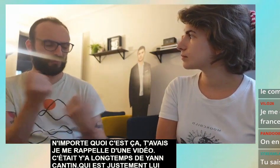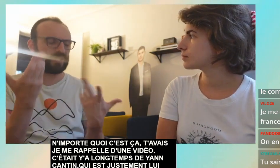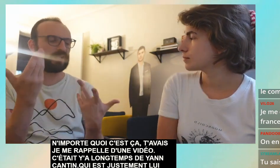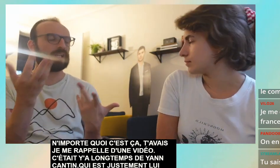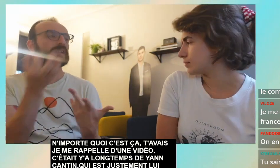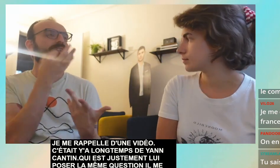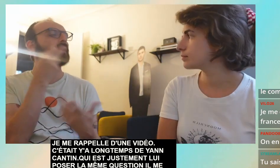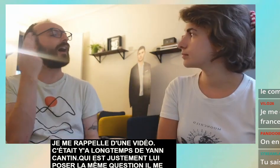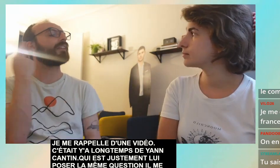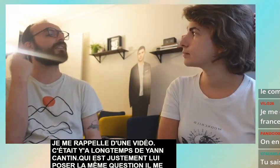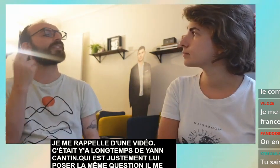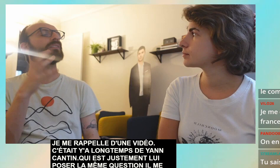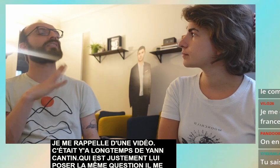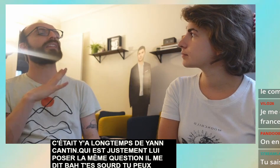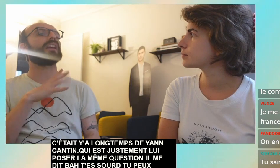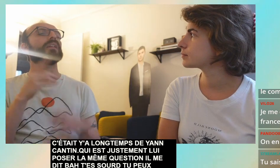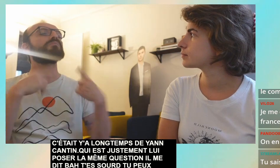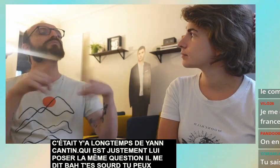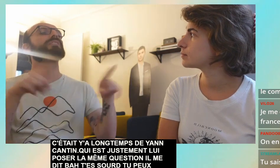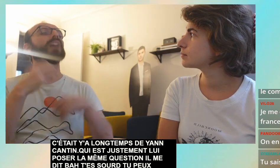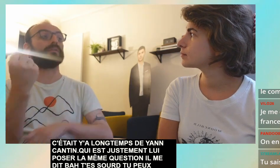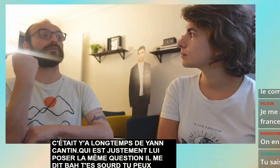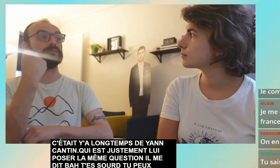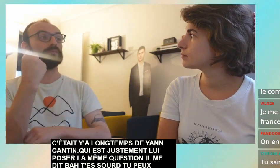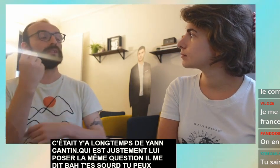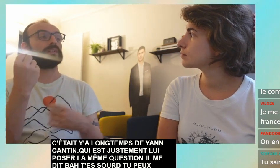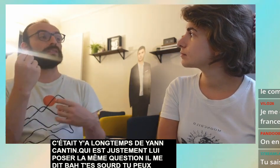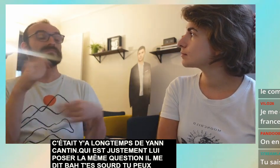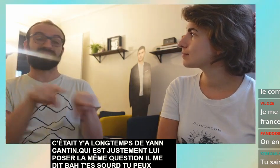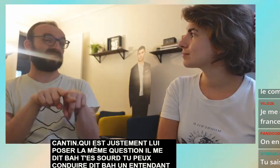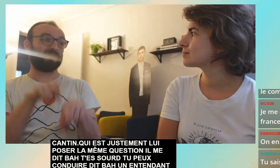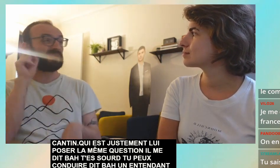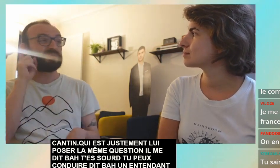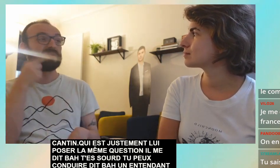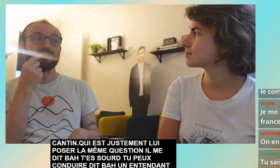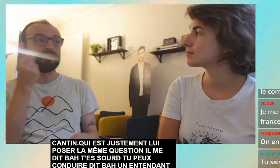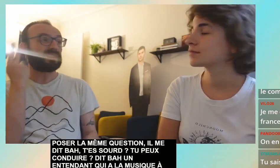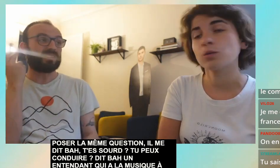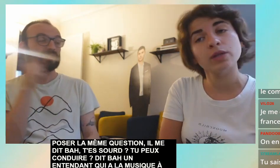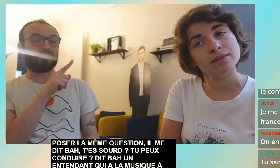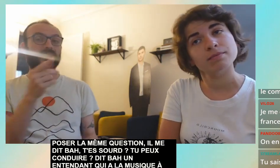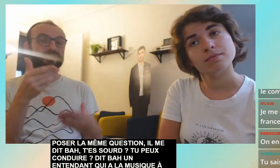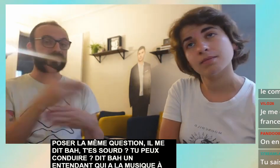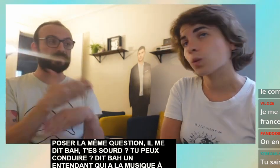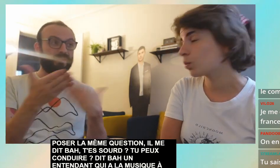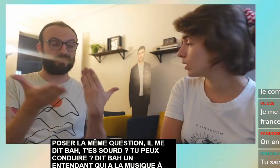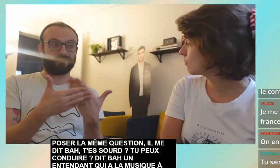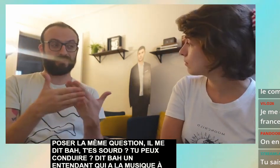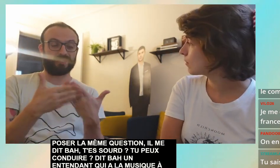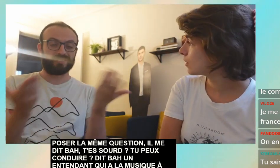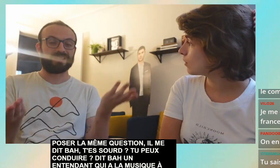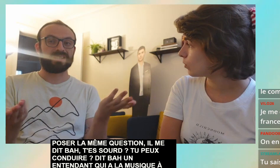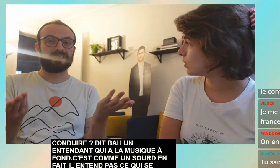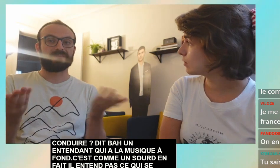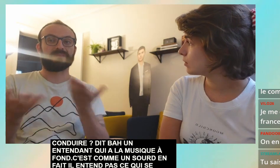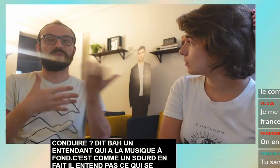conduire. Il disait, bah, un entendant qui a la musique à fond, c'est comme un sourd, en fait. Il Oui, n'entend pas ce qui se passe oui, à côté. oui.